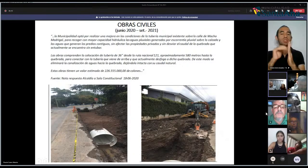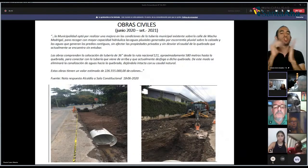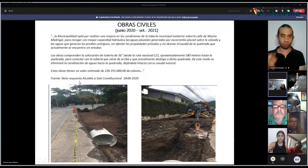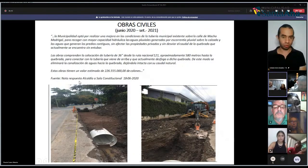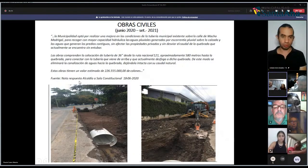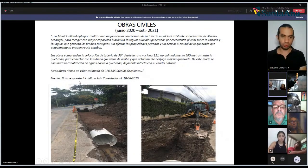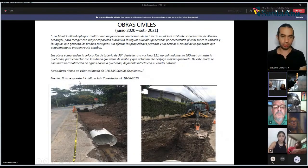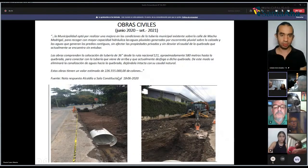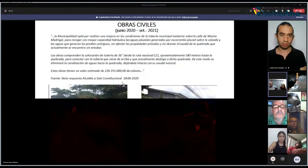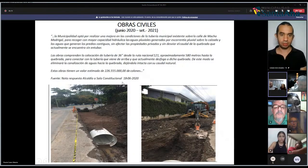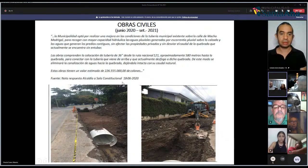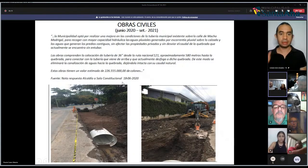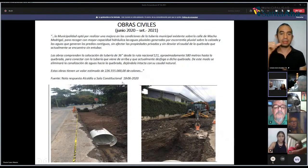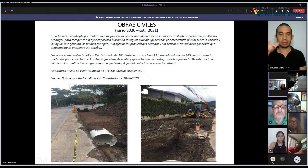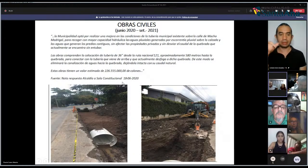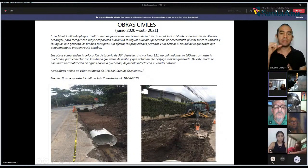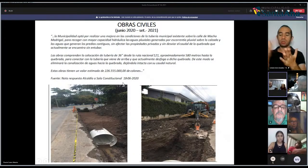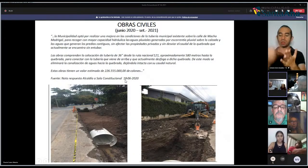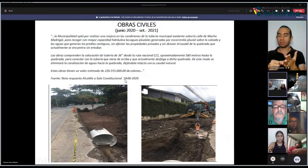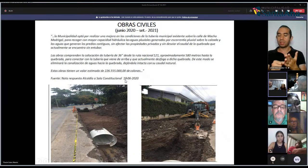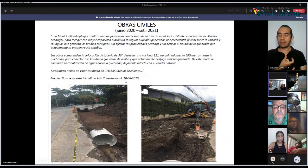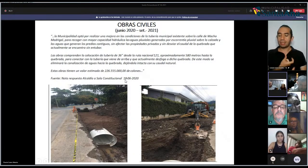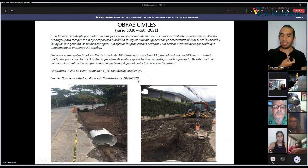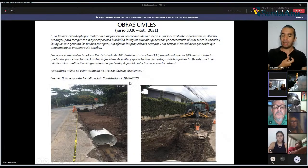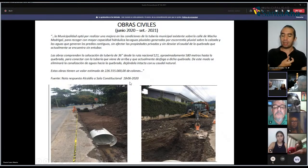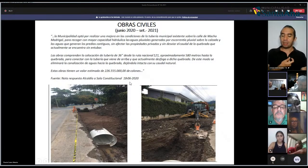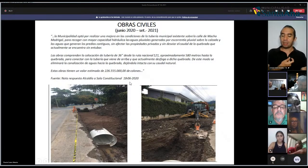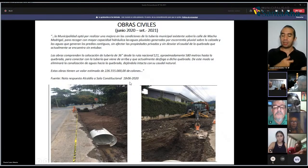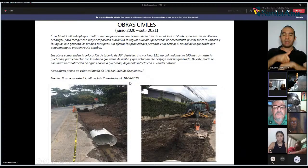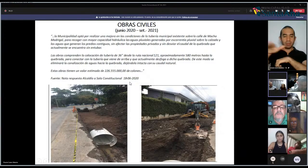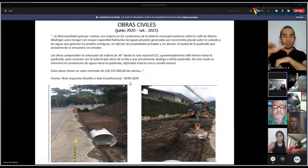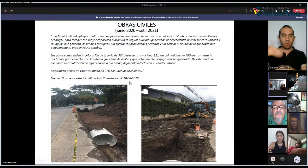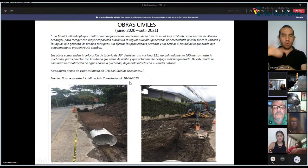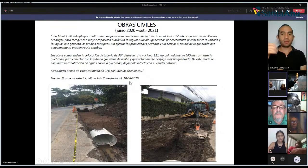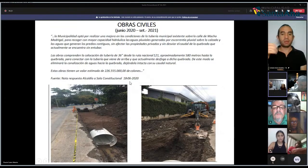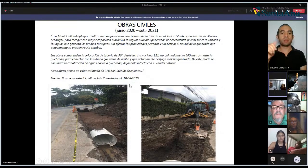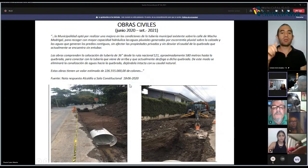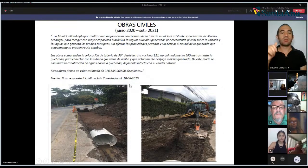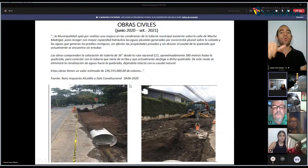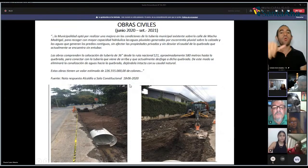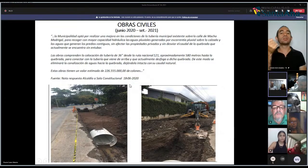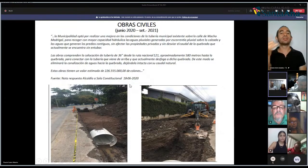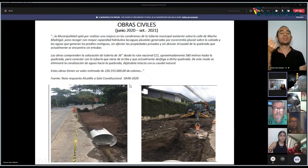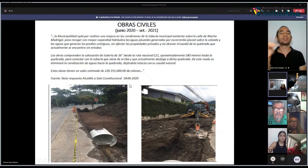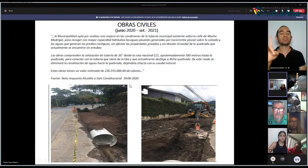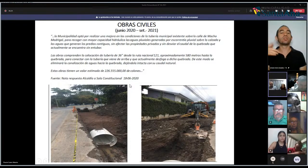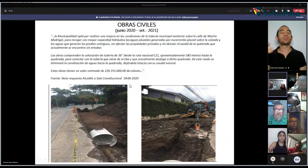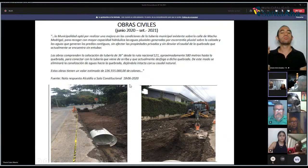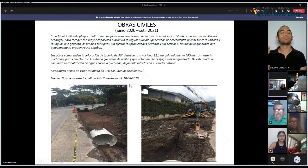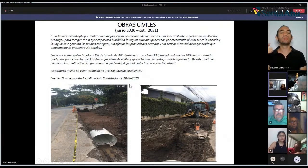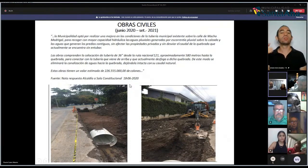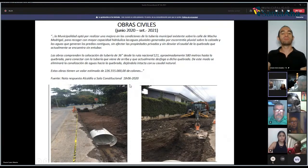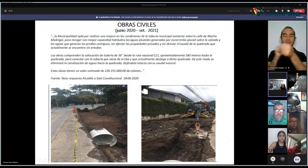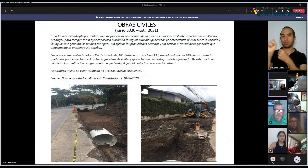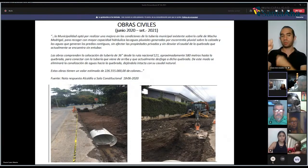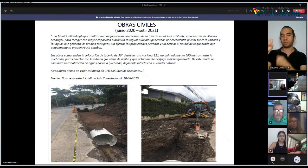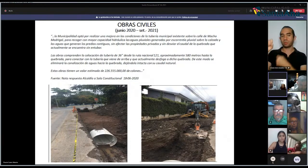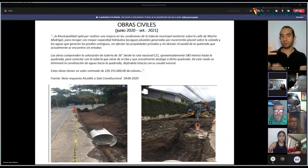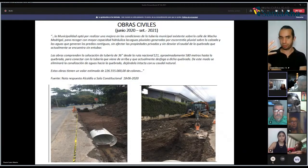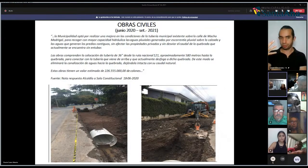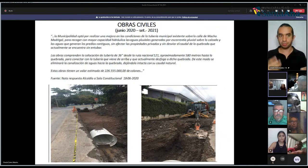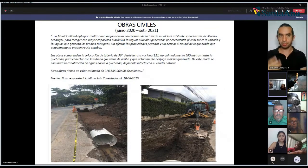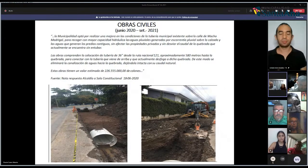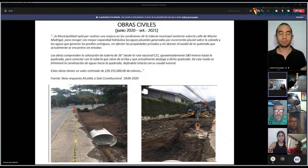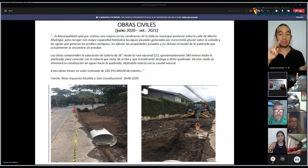el señor alcalde presentó el 18 de junio a la sala profesional para lo cual en la segunda solicitud de inejecución